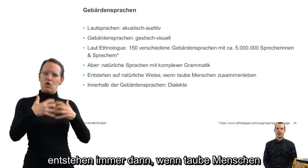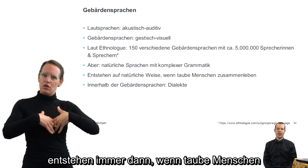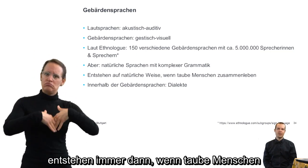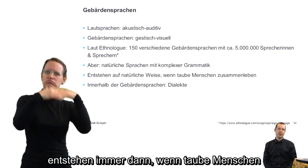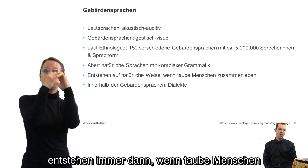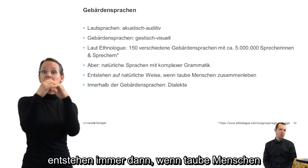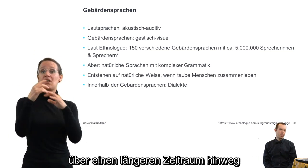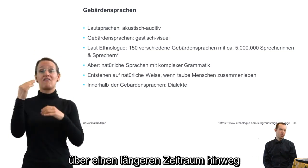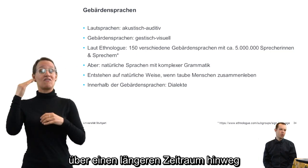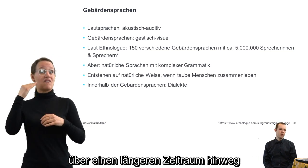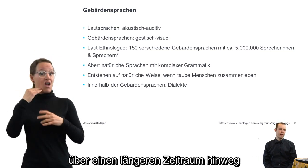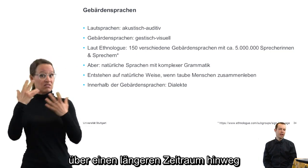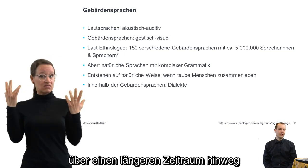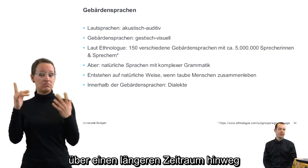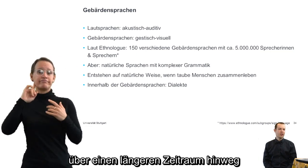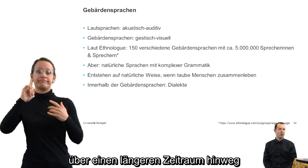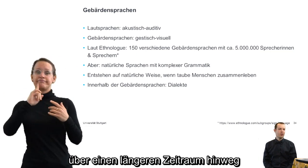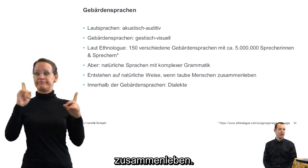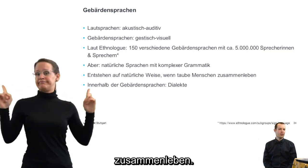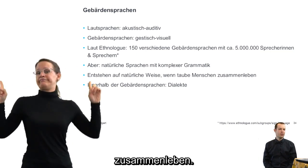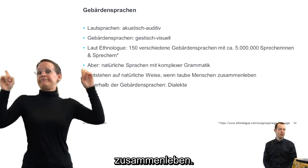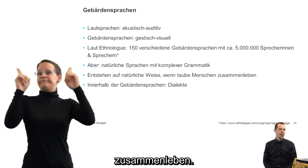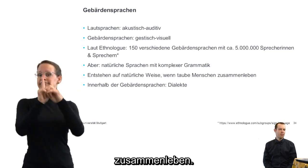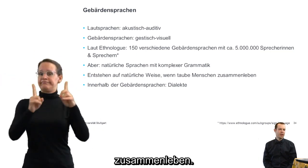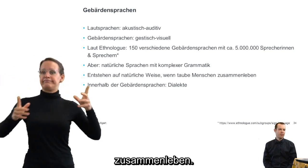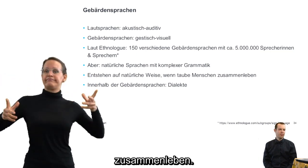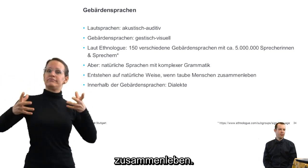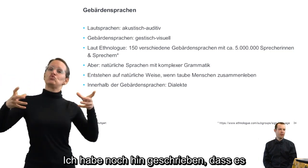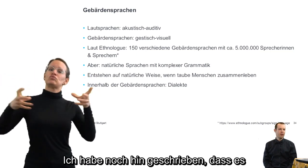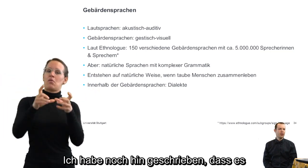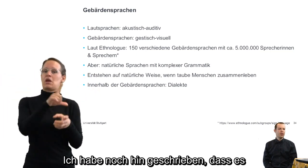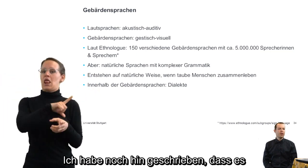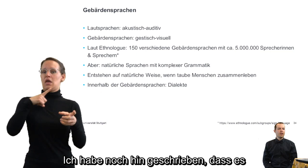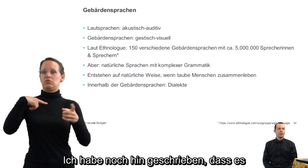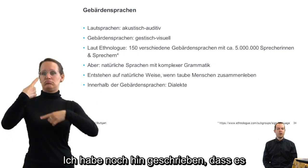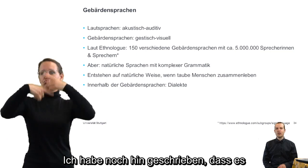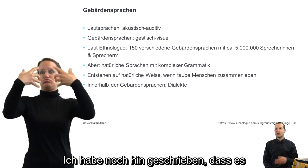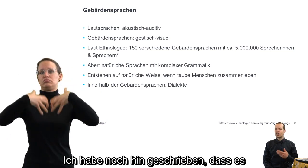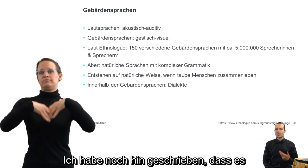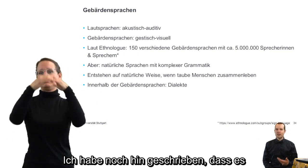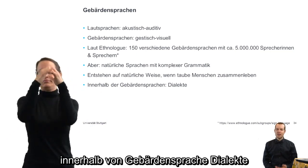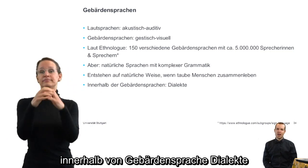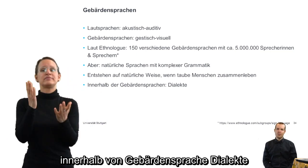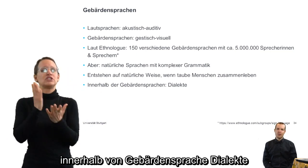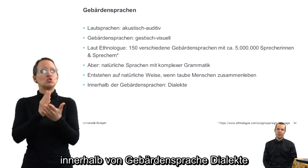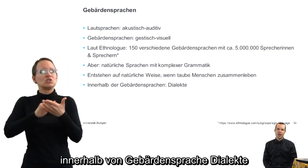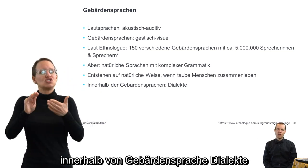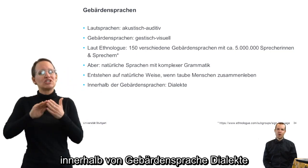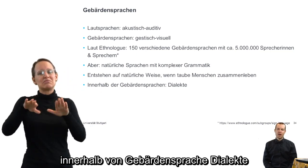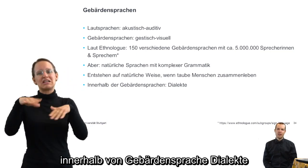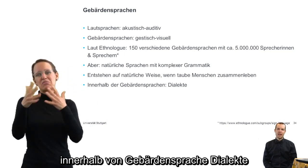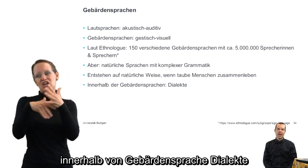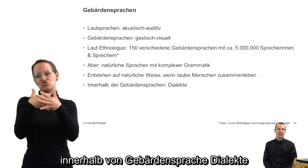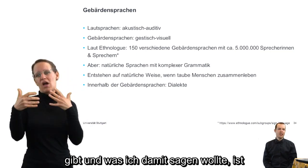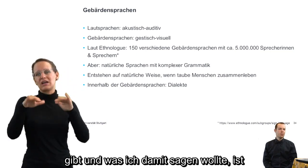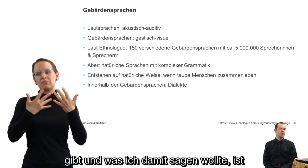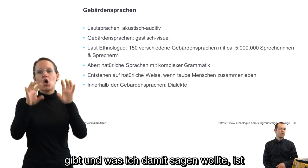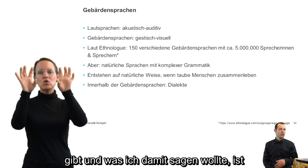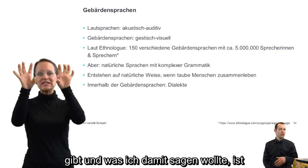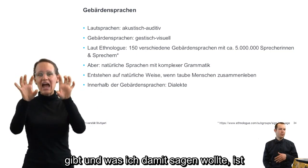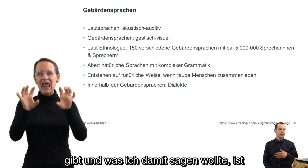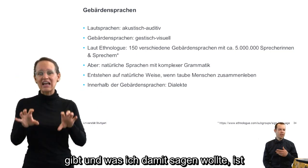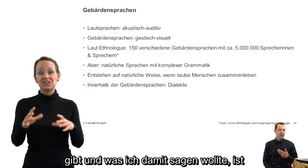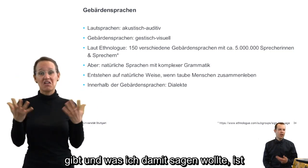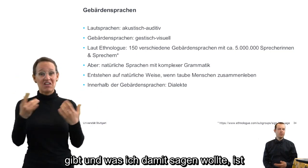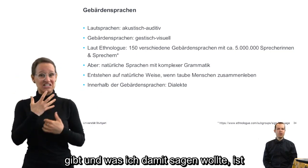die entstehen immer dann, wenn taube Menschen über einen längeren Zeitraum hinweg zusammenleben. Ich habe ja noch hingeschrieben, dass es innerhalb von Gebärdensprachen Dialektik gibt